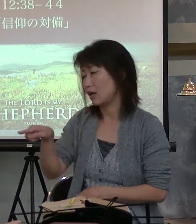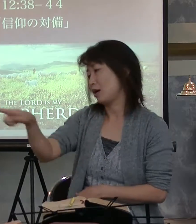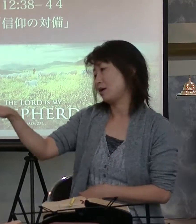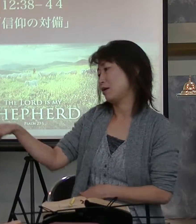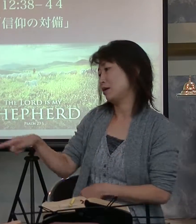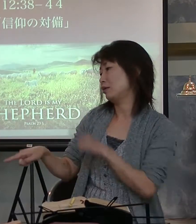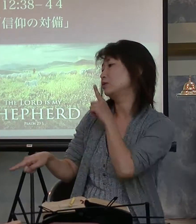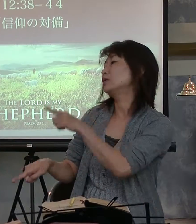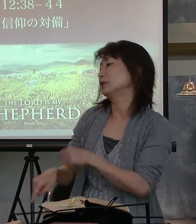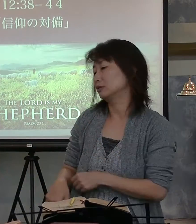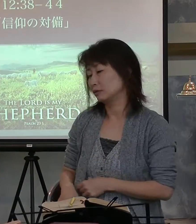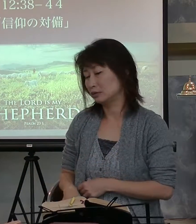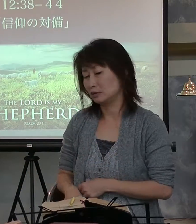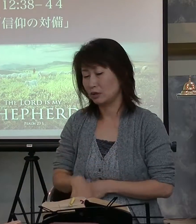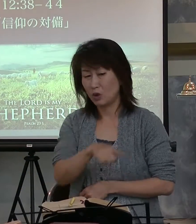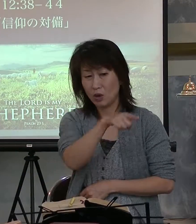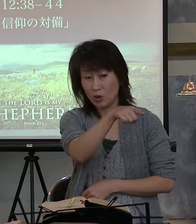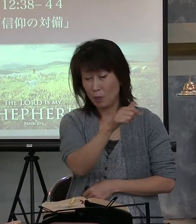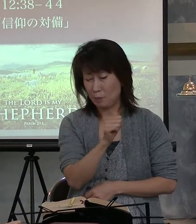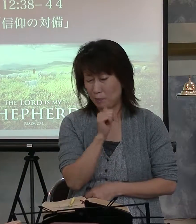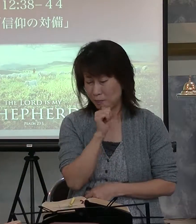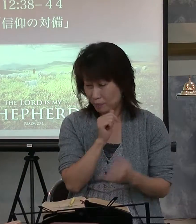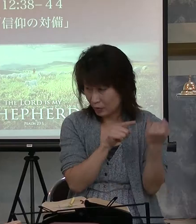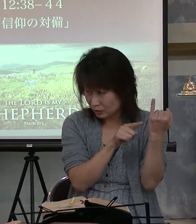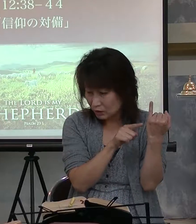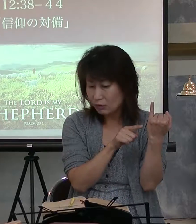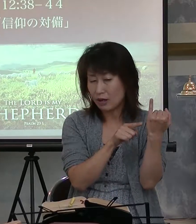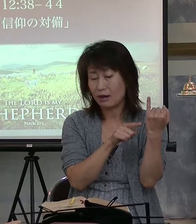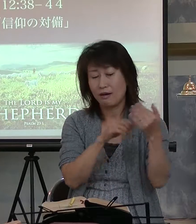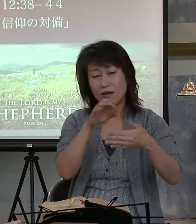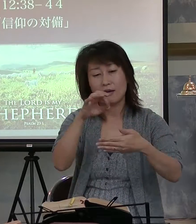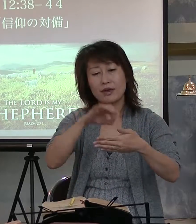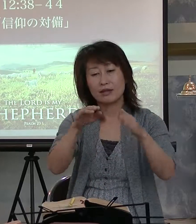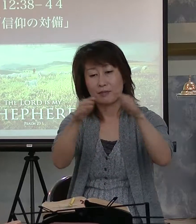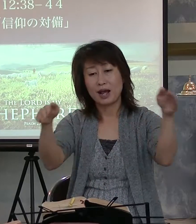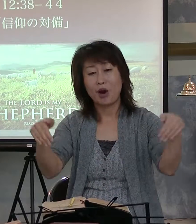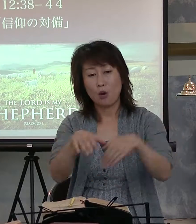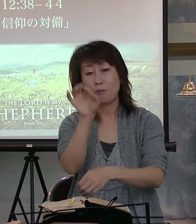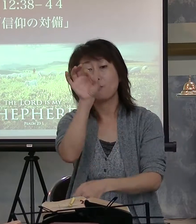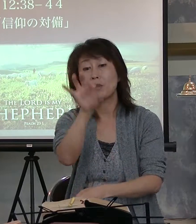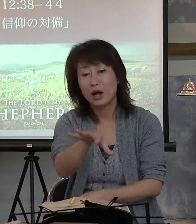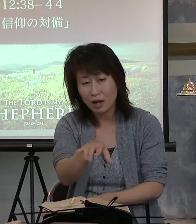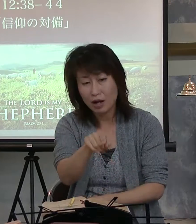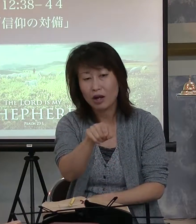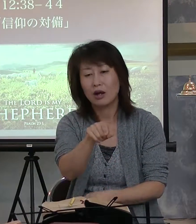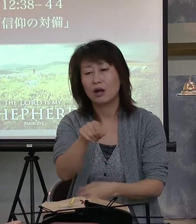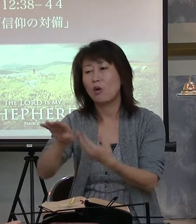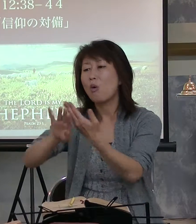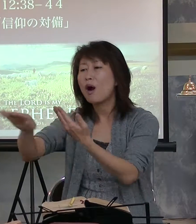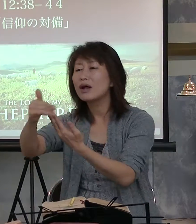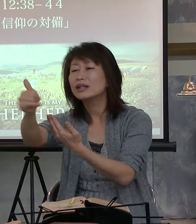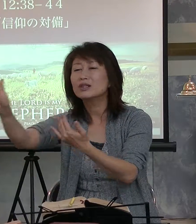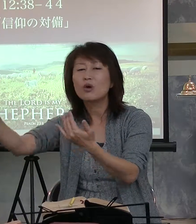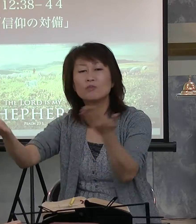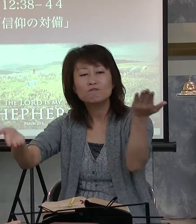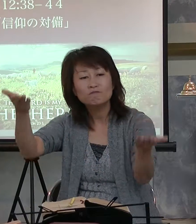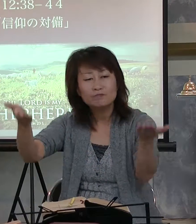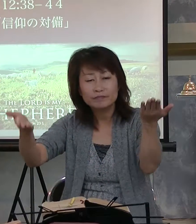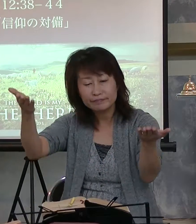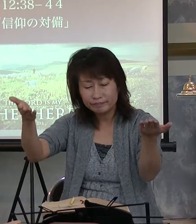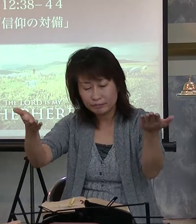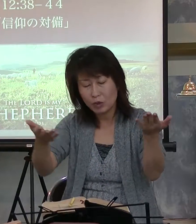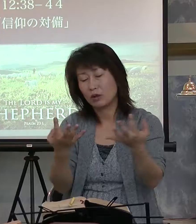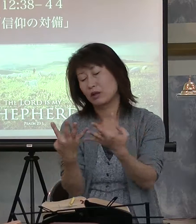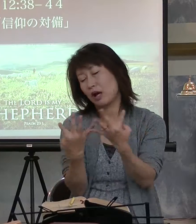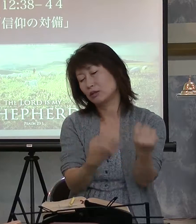に告げます。この貧しいやもめは献金箱に投げ入れていたどの人よりもた